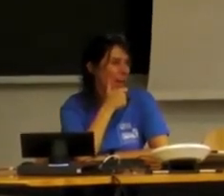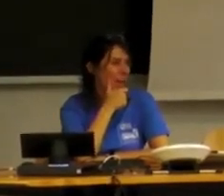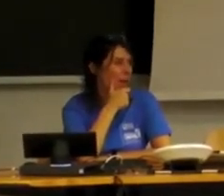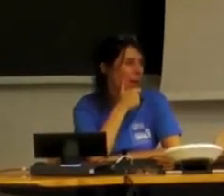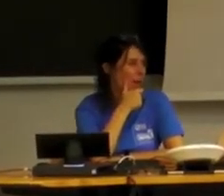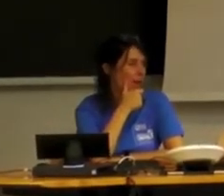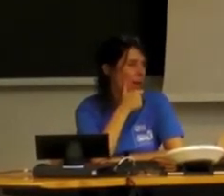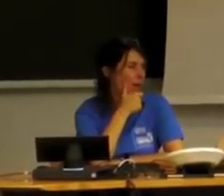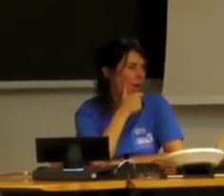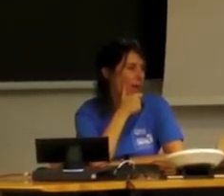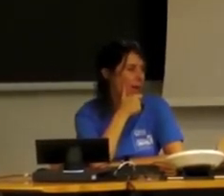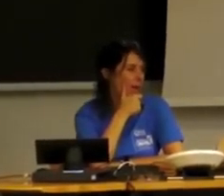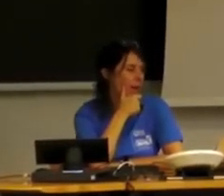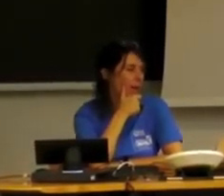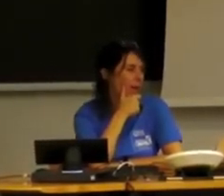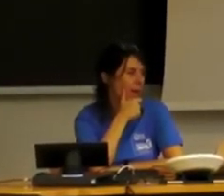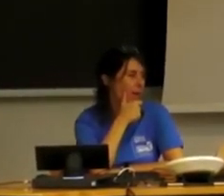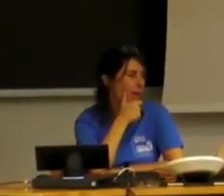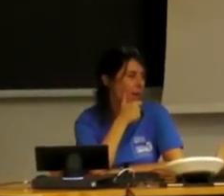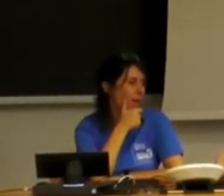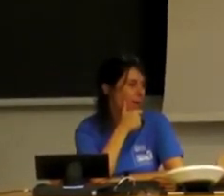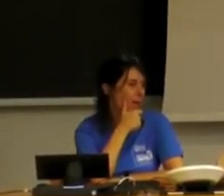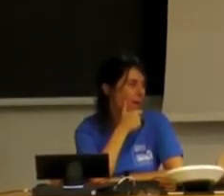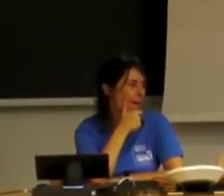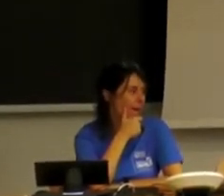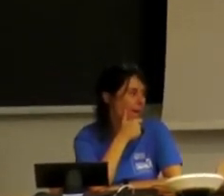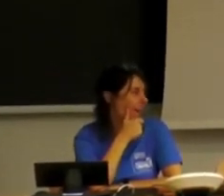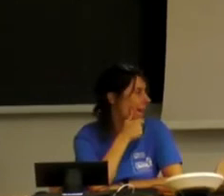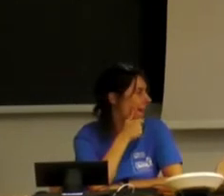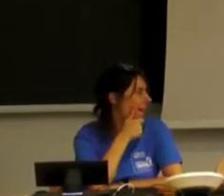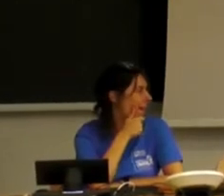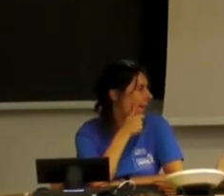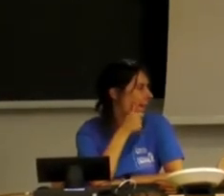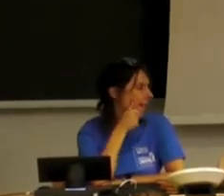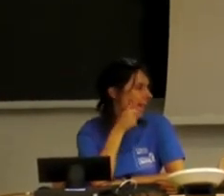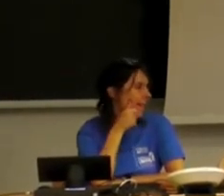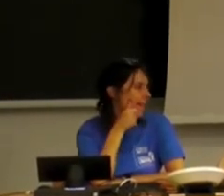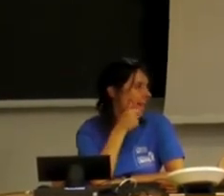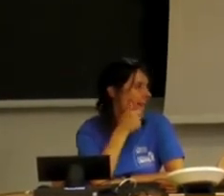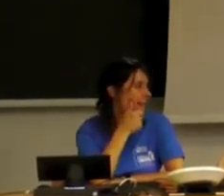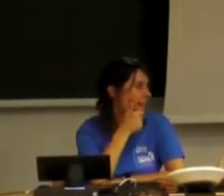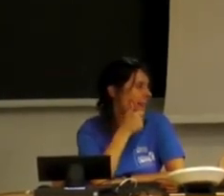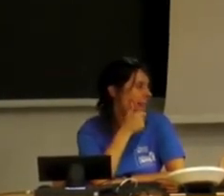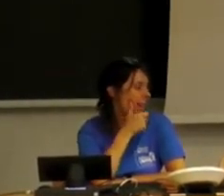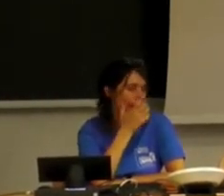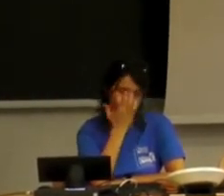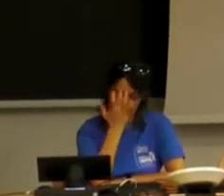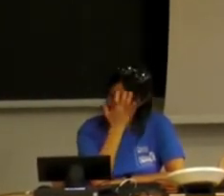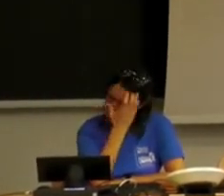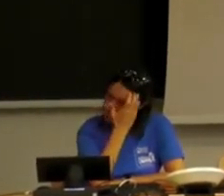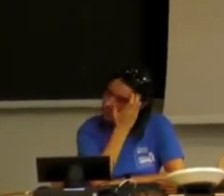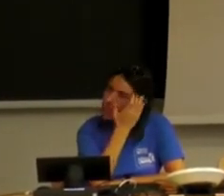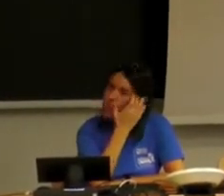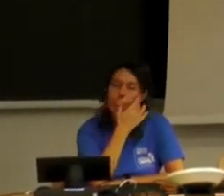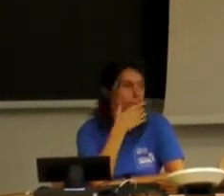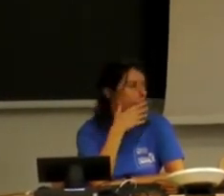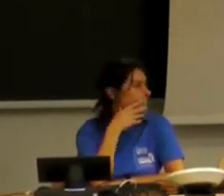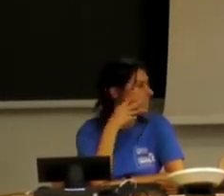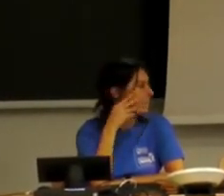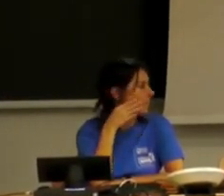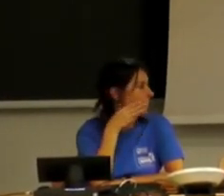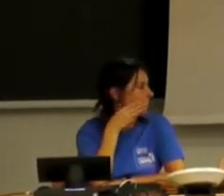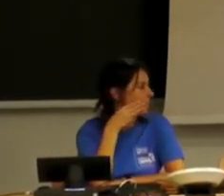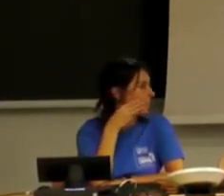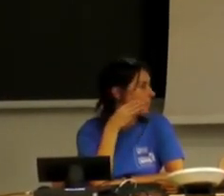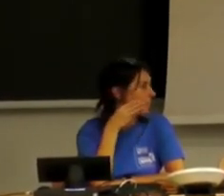Sempre per quanto riguarda storia, territorio e società globale, i testi adottati poi nelle relative